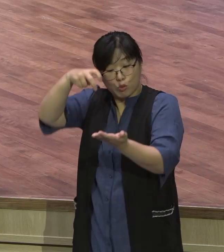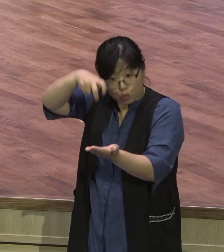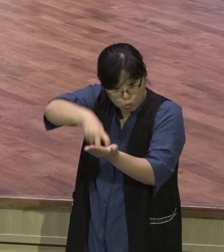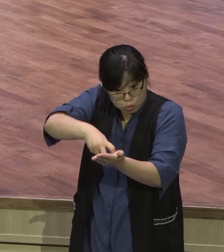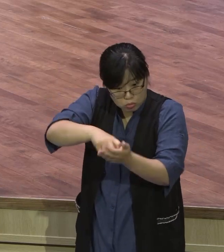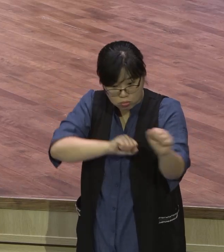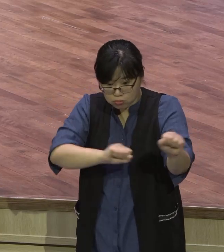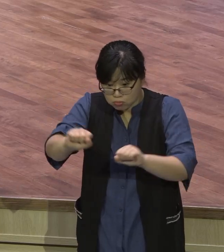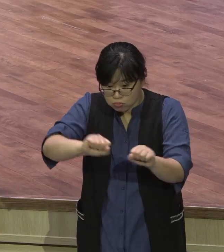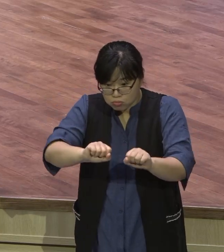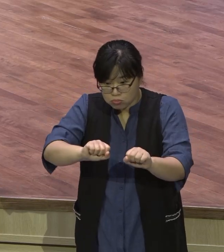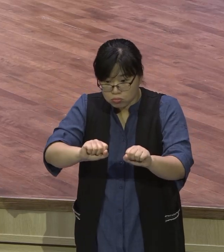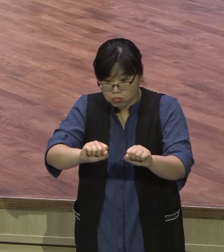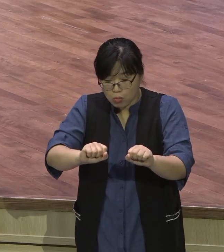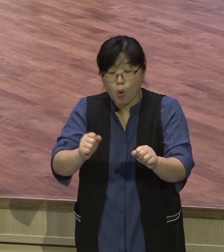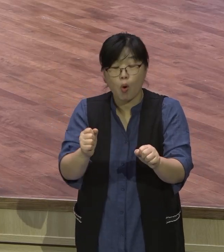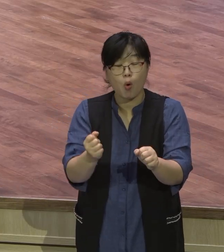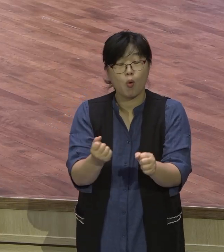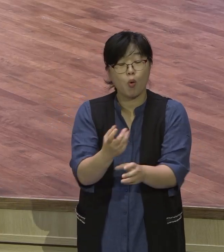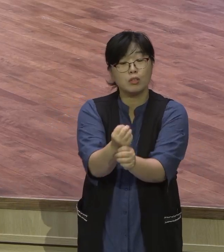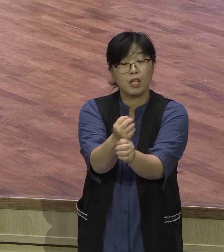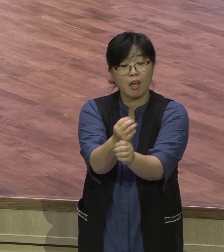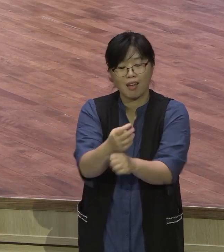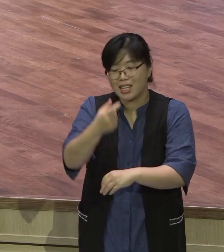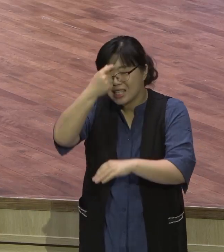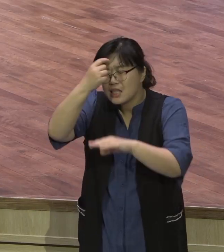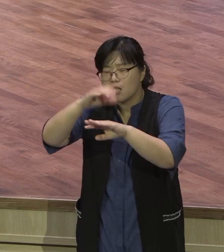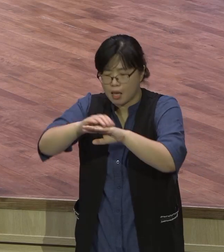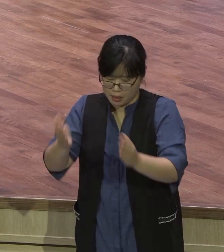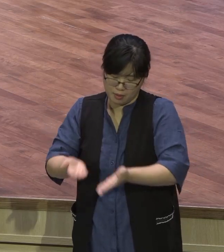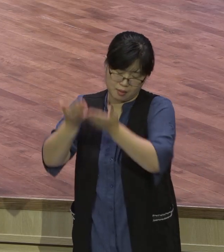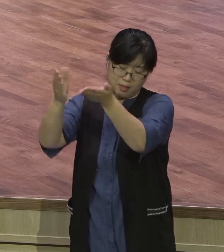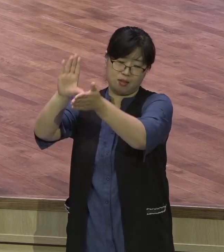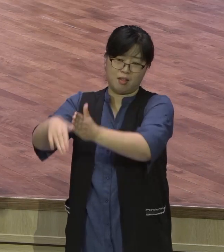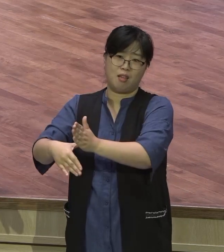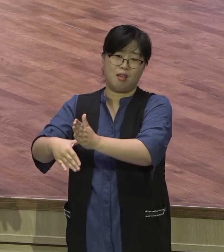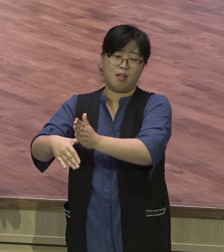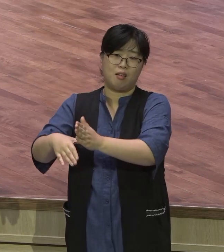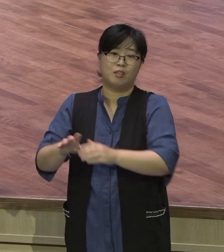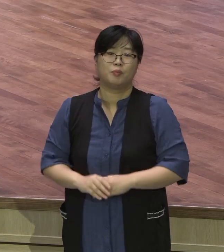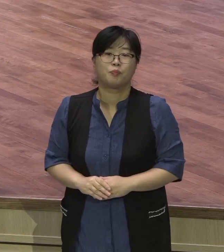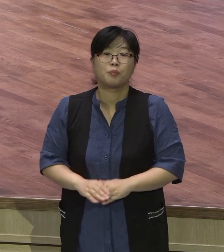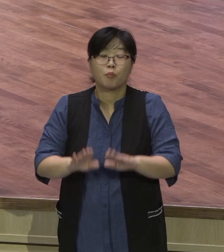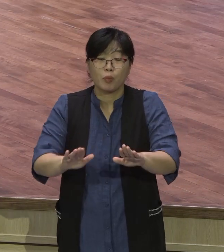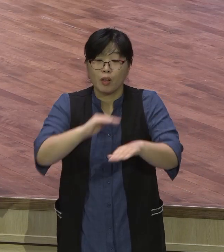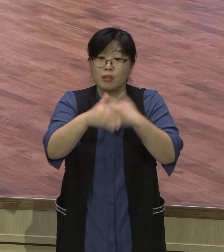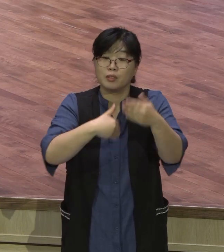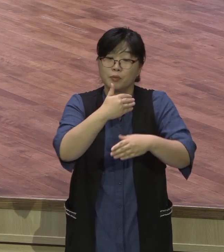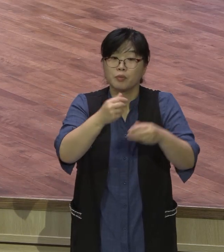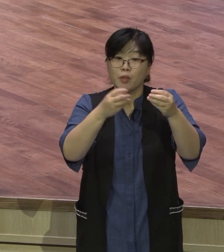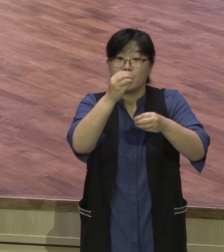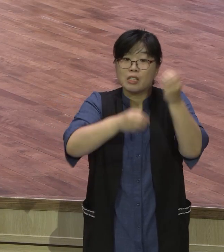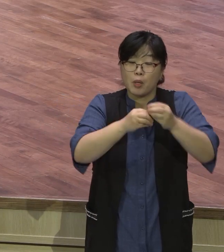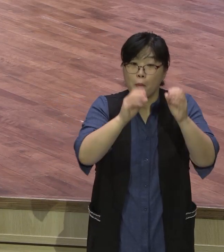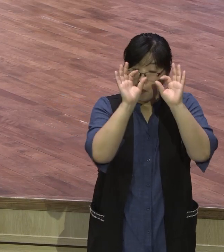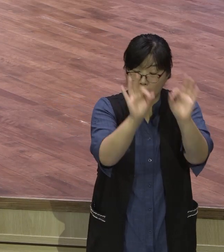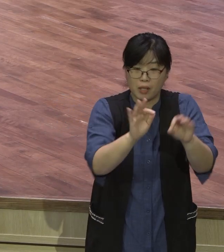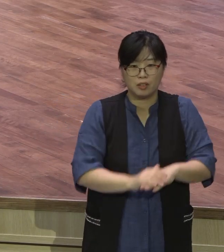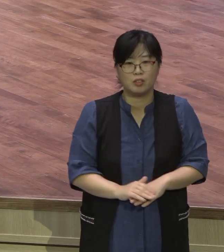95편 6절을 절절해 이렇게 찬양하고 있어요. 오라 우리가 굽혀 경비하며 우리를 지으신 여우와 앞에 무릎을 꿇자